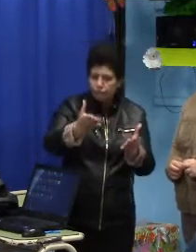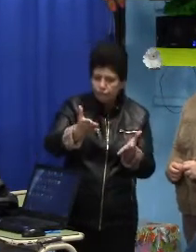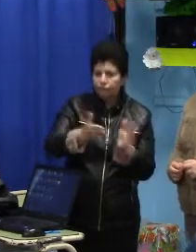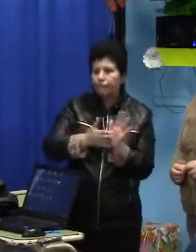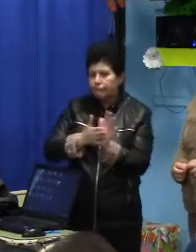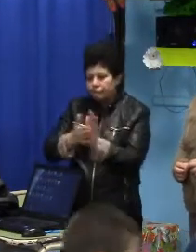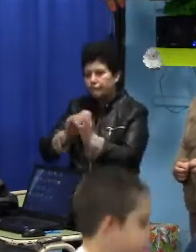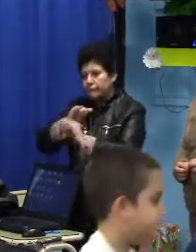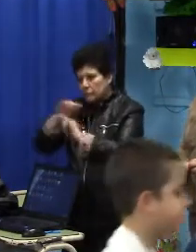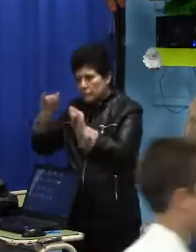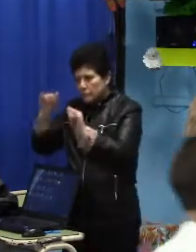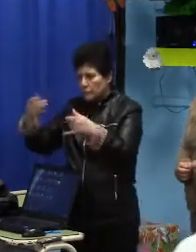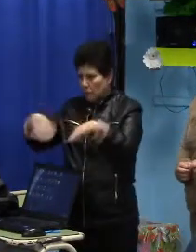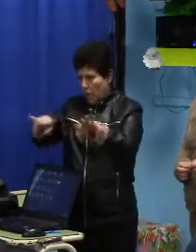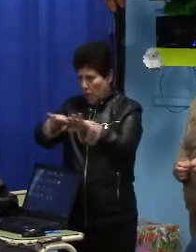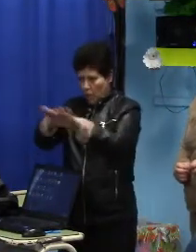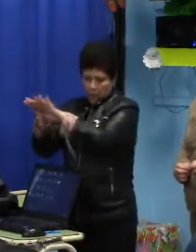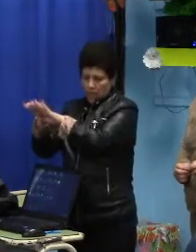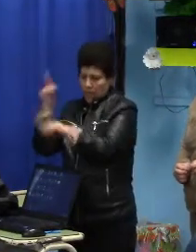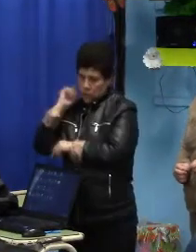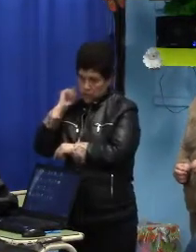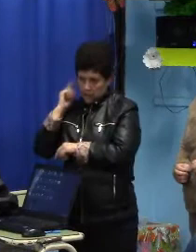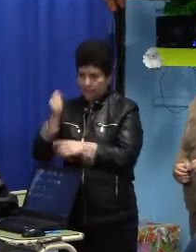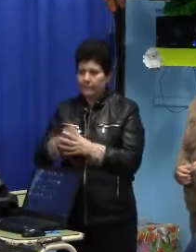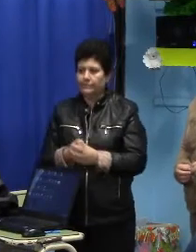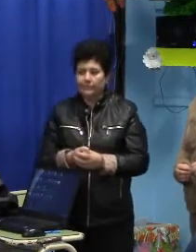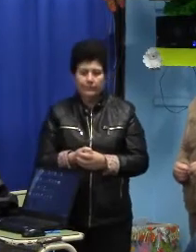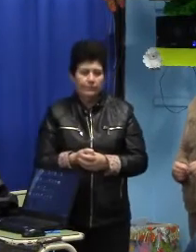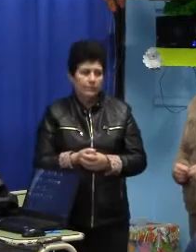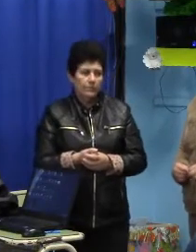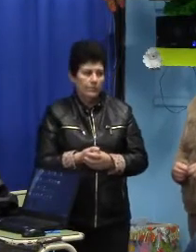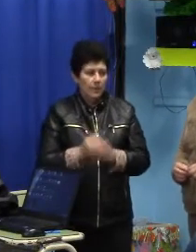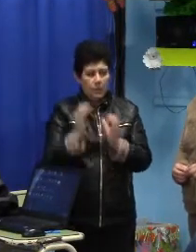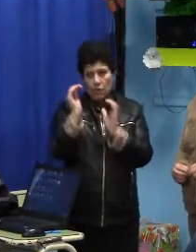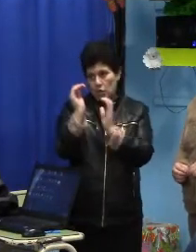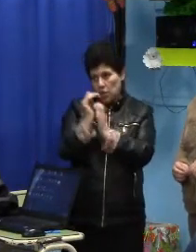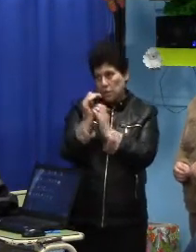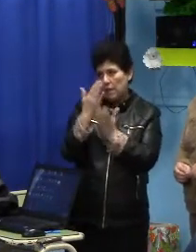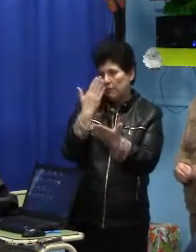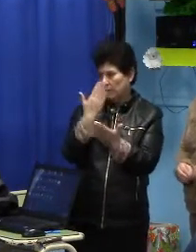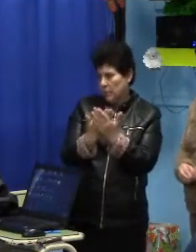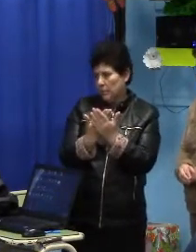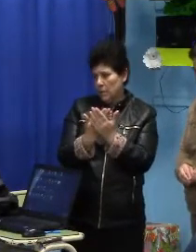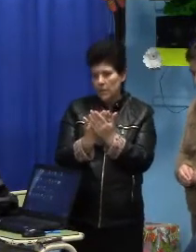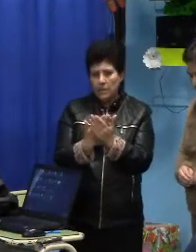otro. Ese es el equilibrio que la iglesia tiene.